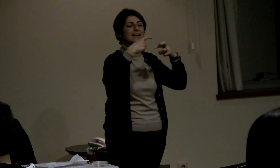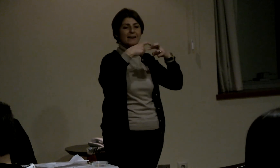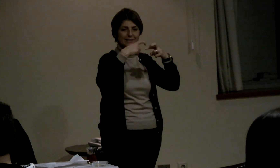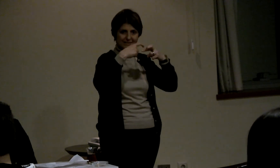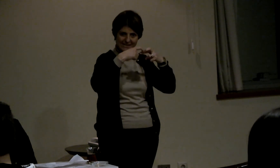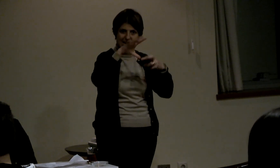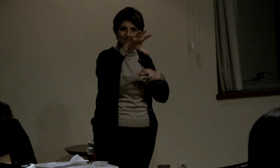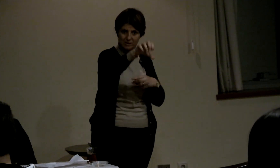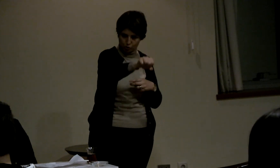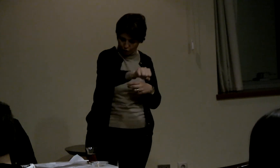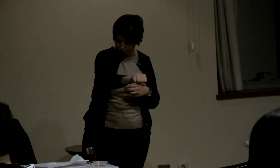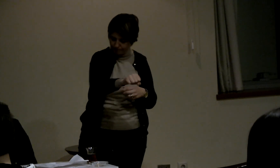Evet, rezervasyon.